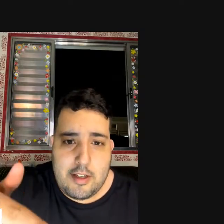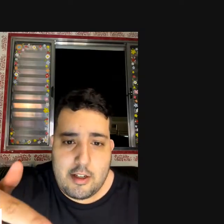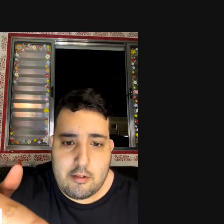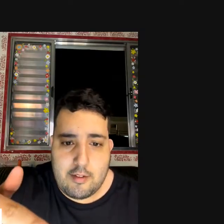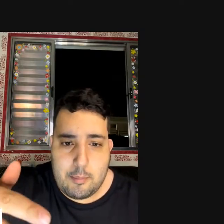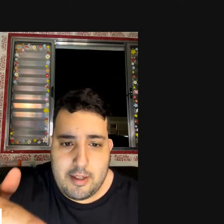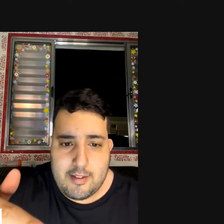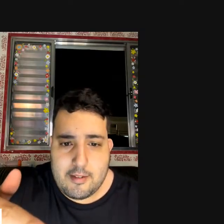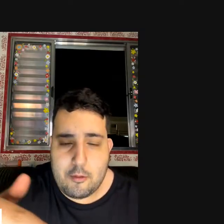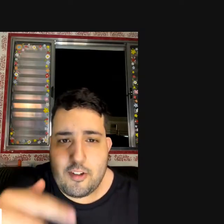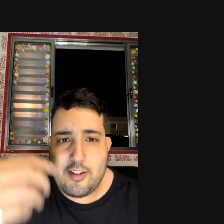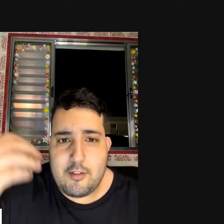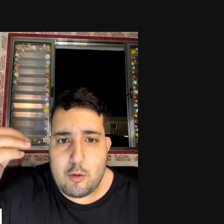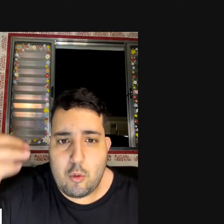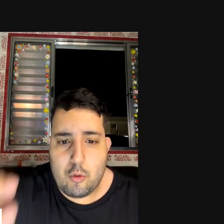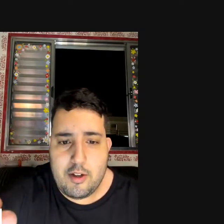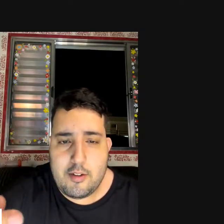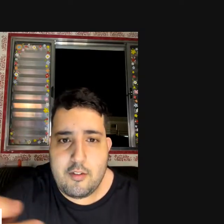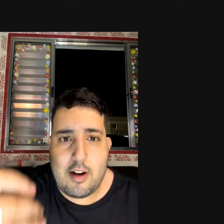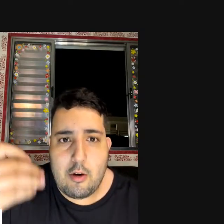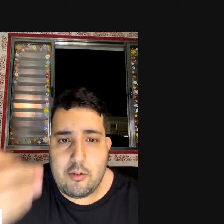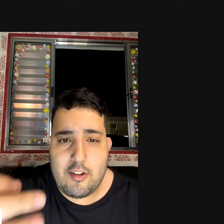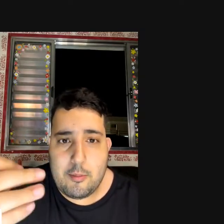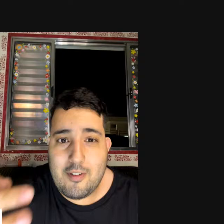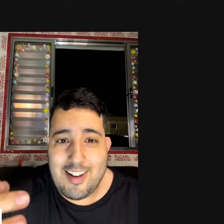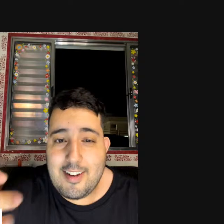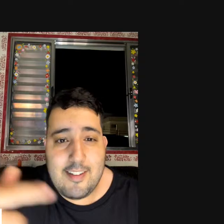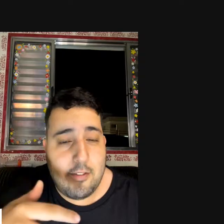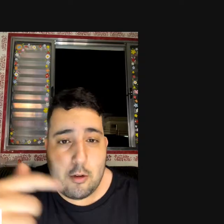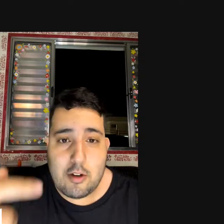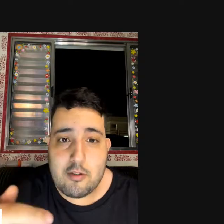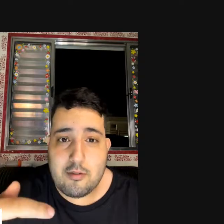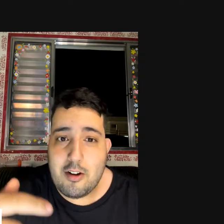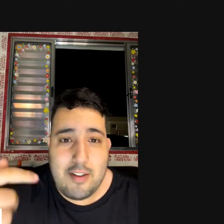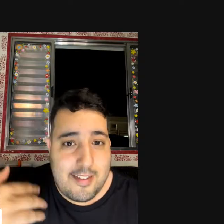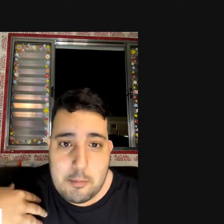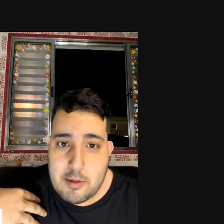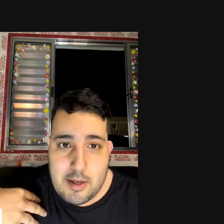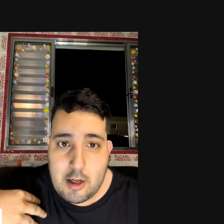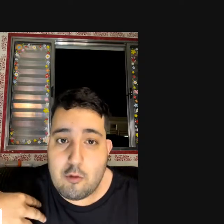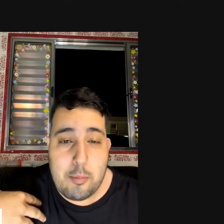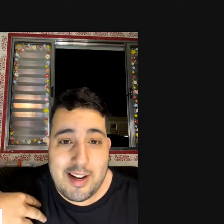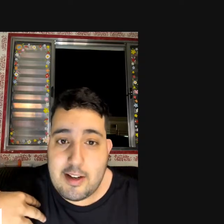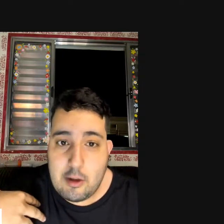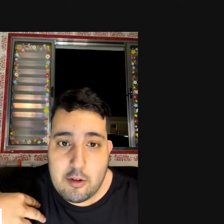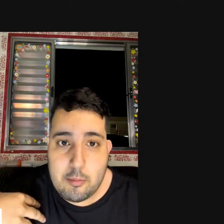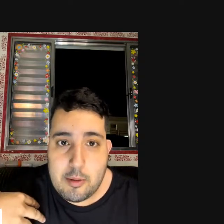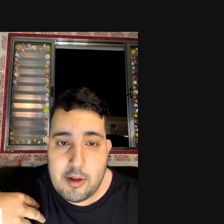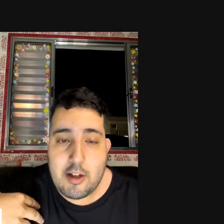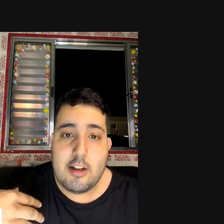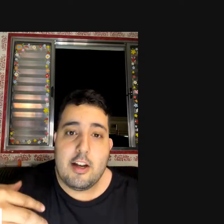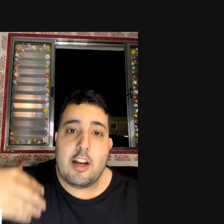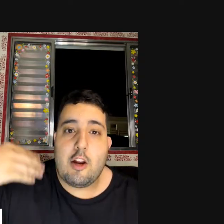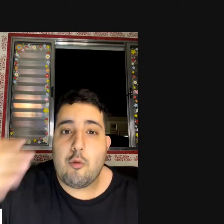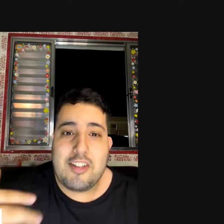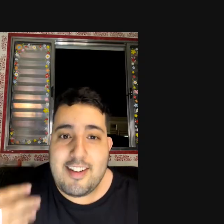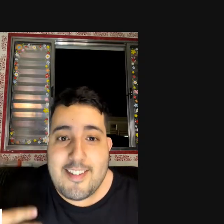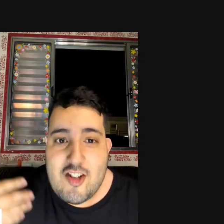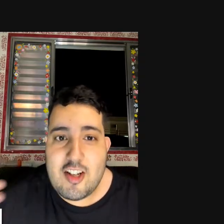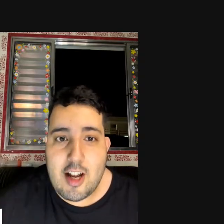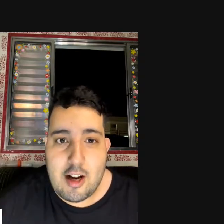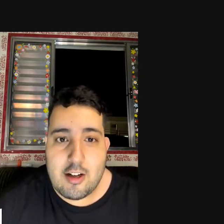Esse é o link do LivePix. Não sei se ficou ruim. Se ficar ruim, vocês me falam. Esse valor não vai ser para mim. Eu não vou pegar nenhum real para mim. Eu